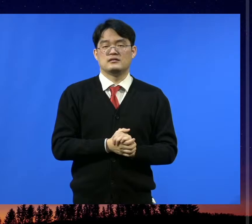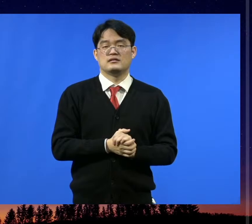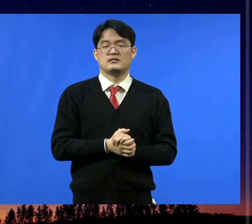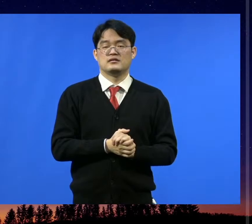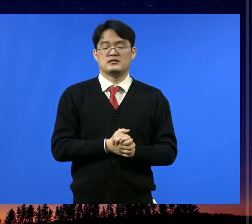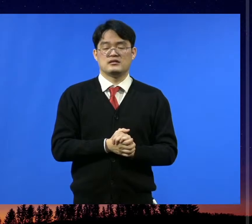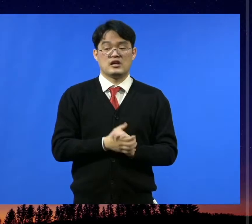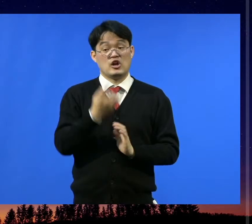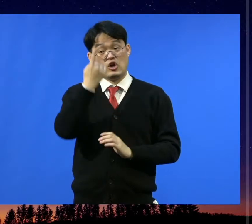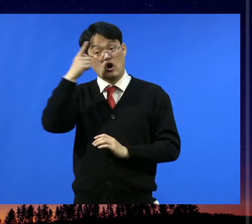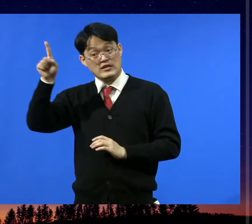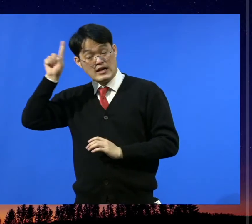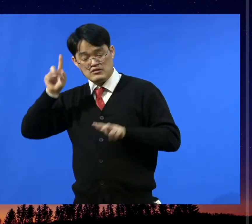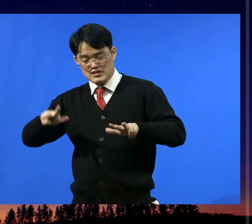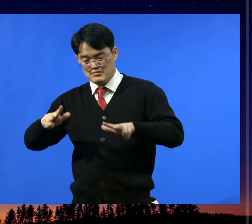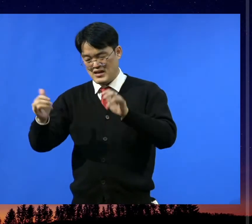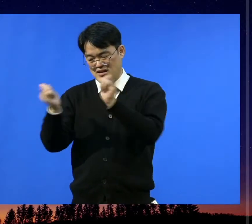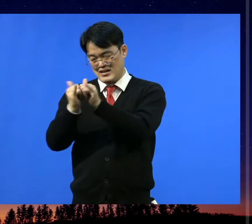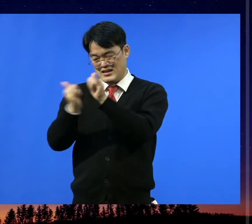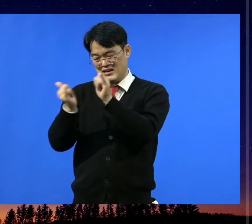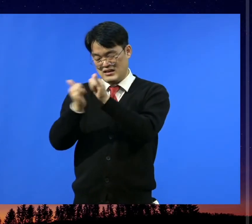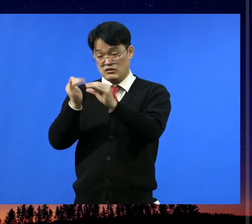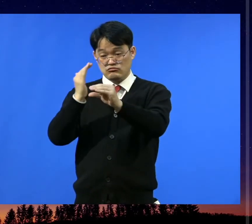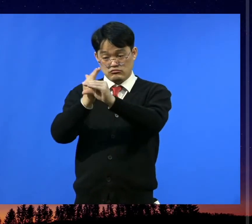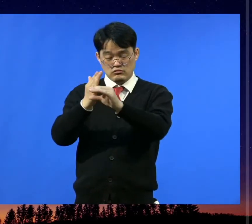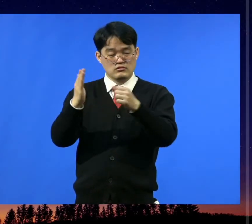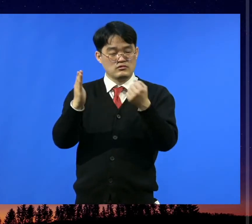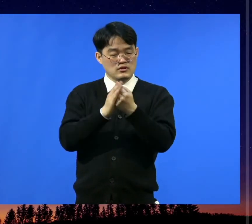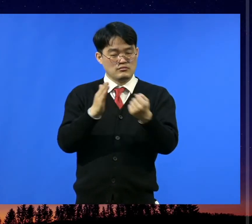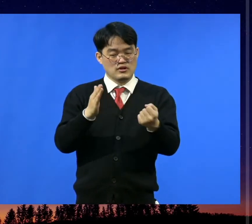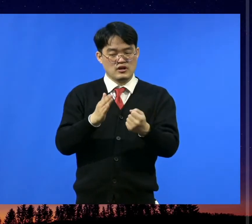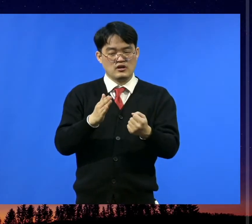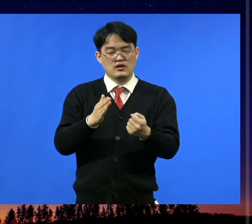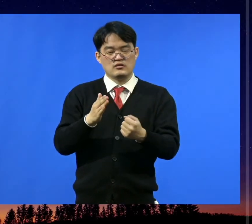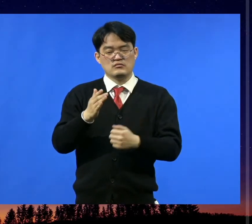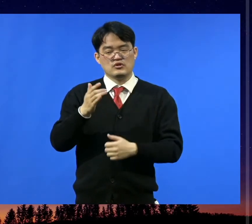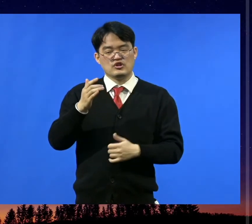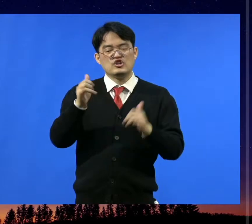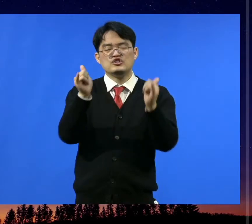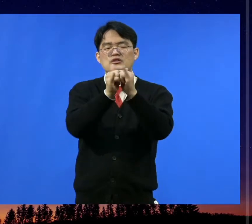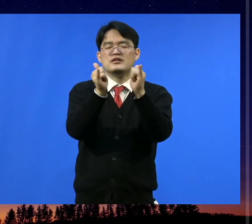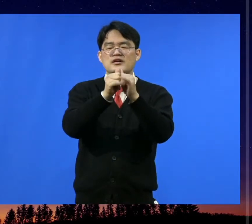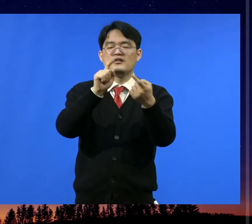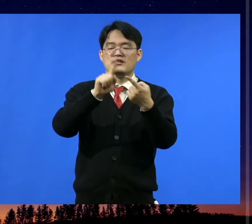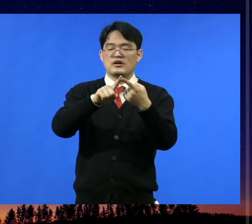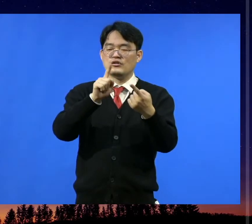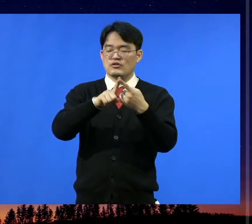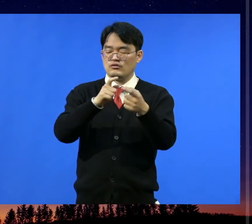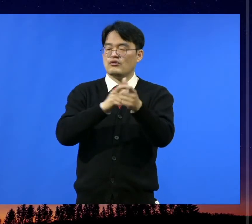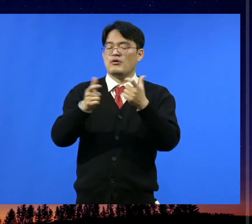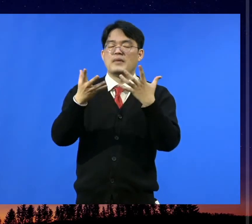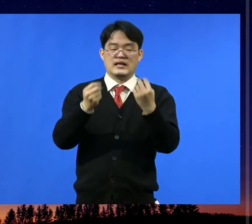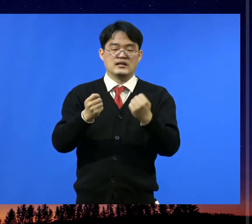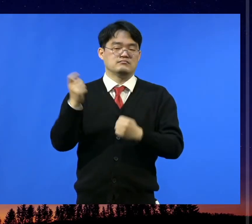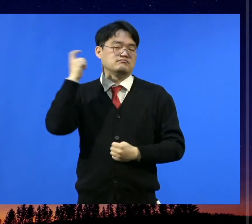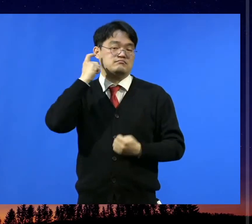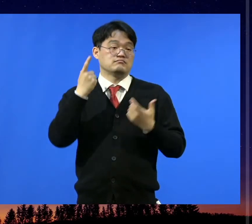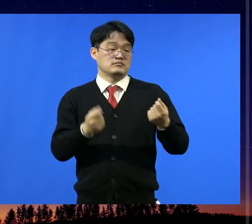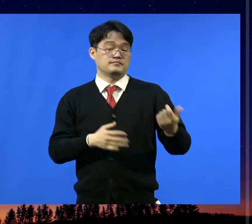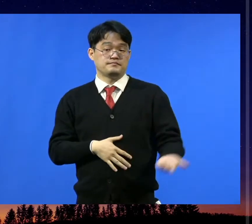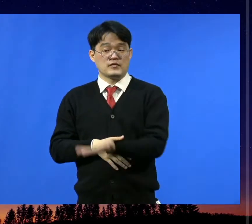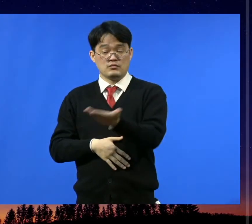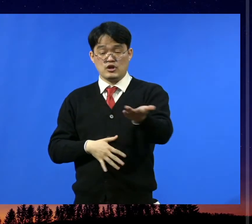이 러시아하고 전쟁 때문에 우리가 전쟁에 대해서 이해를 더 잘 하게 되었습니다. 자, 전쟁을 보십시오, 여러분.